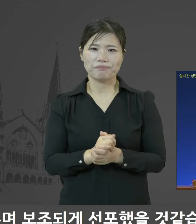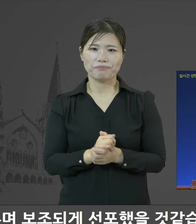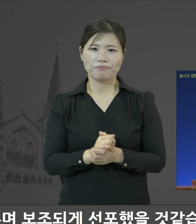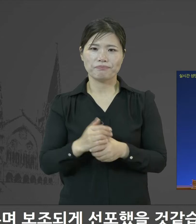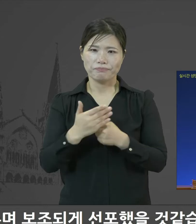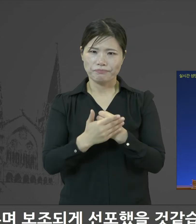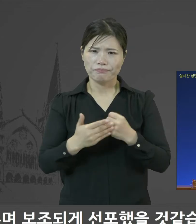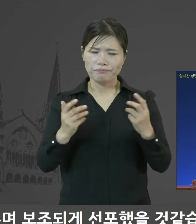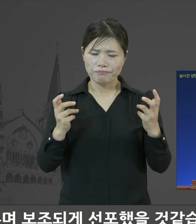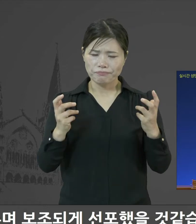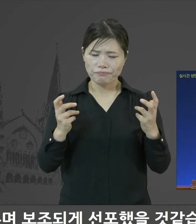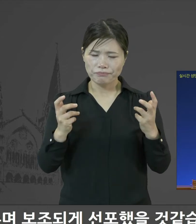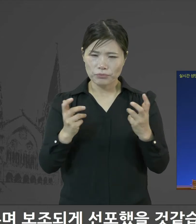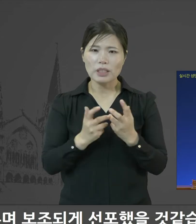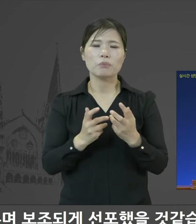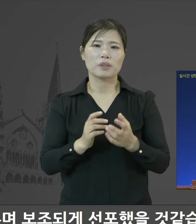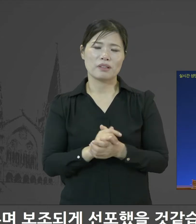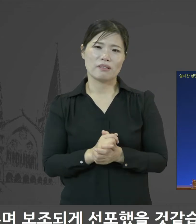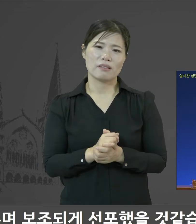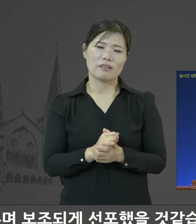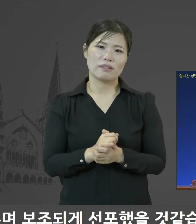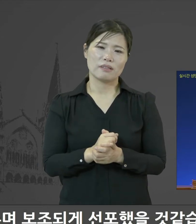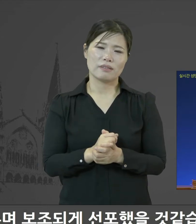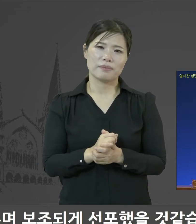성령이 충만해졌습니다.